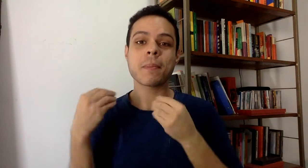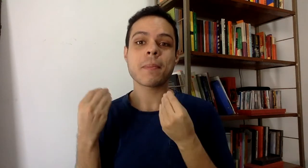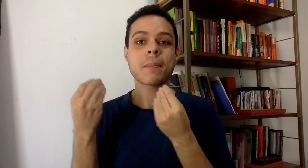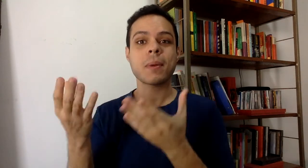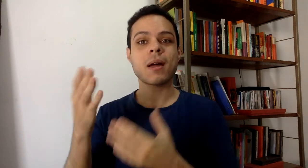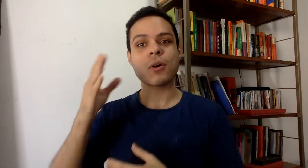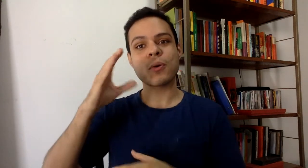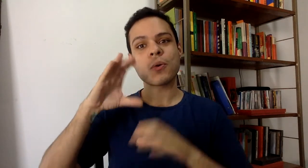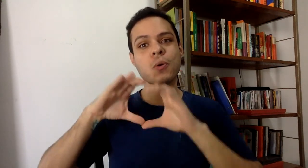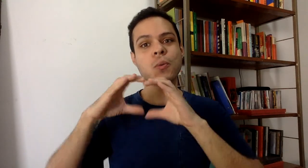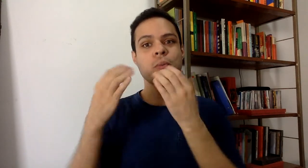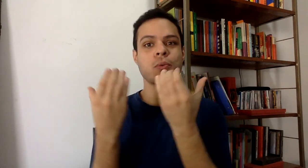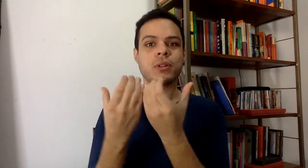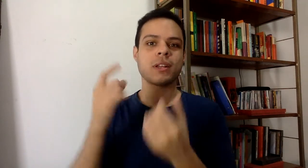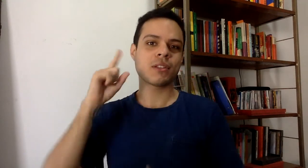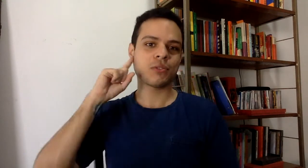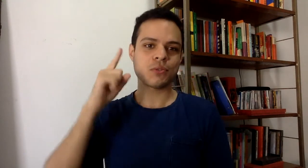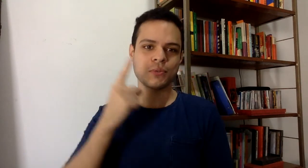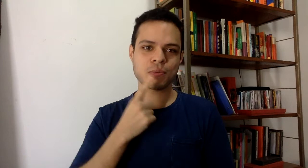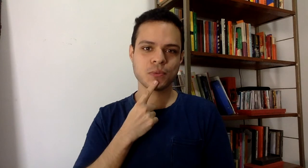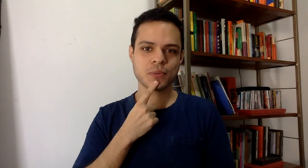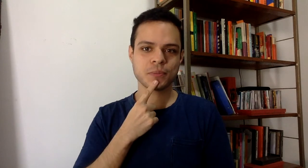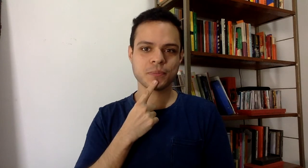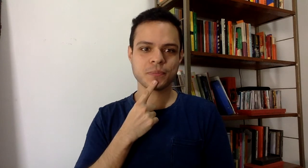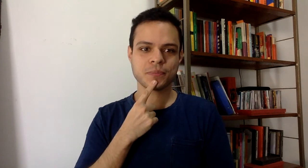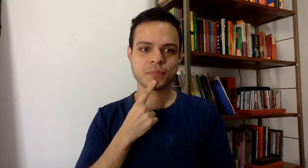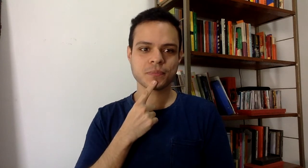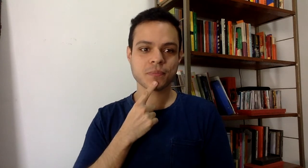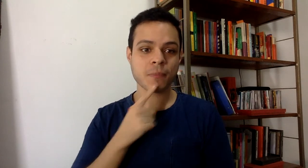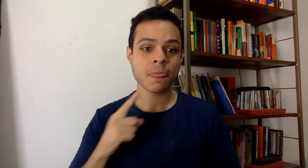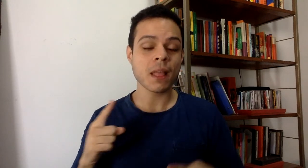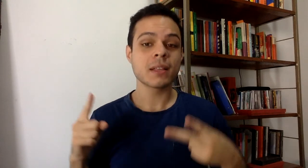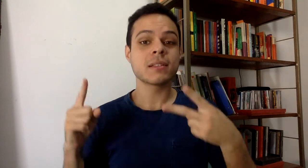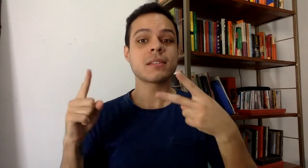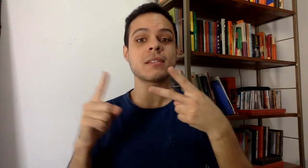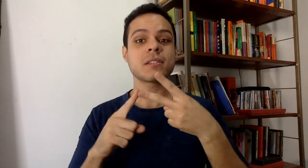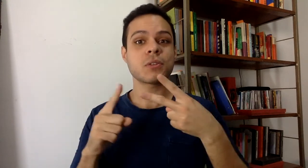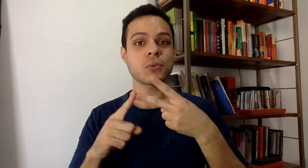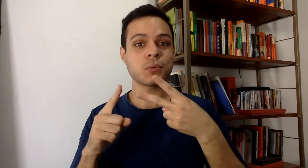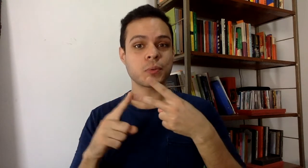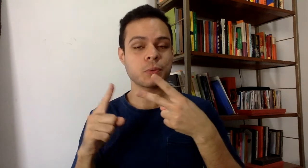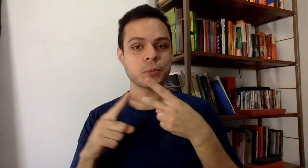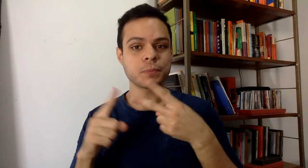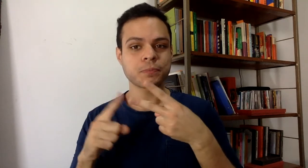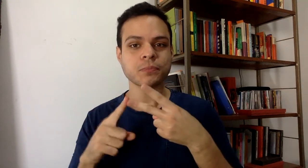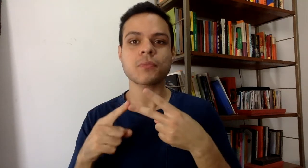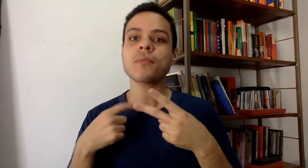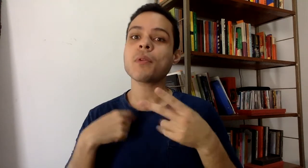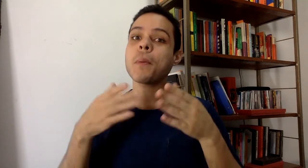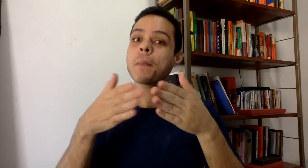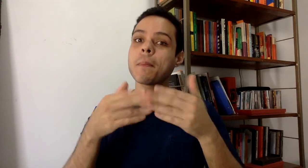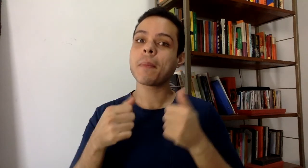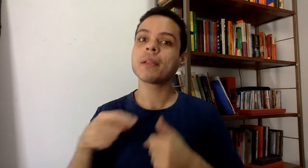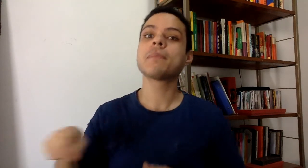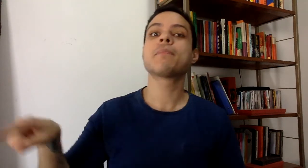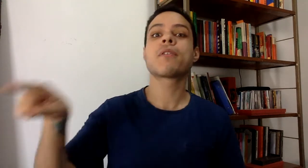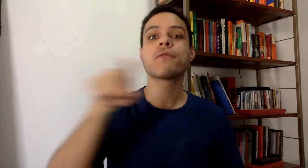comunidade surda, eles continuam os mesmos. Depois eu vou pedir para